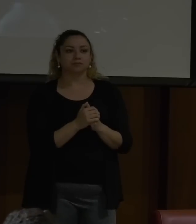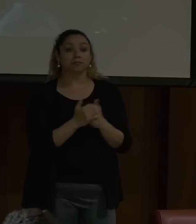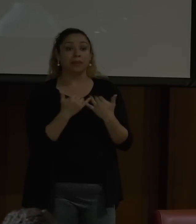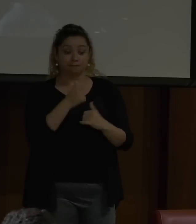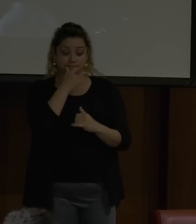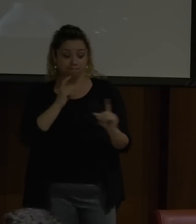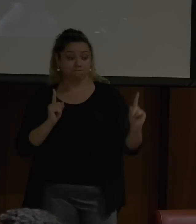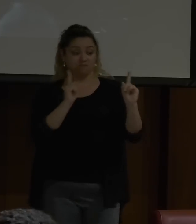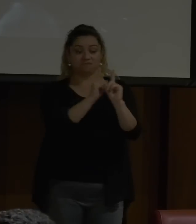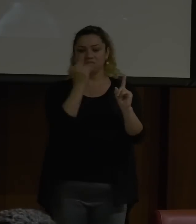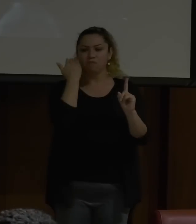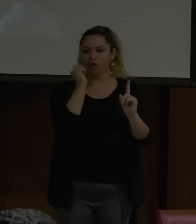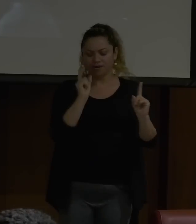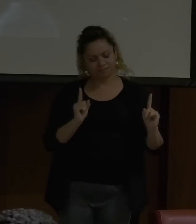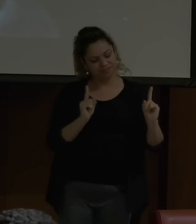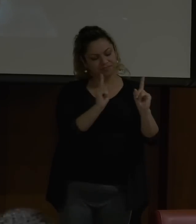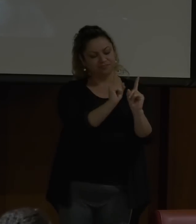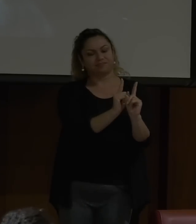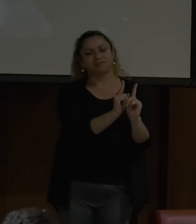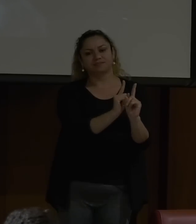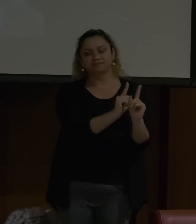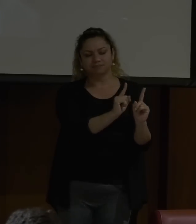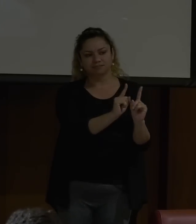de un ganadero de la región. Que no me oiga.